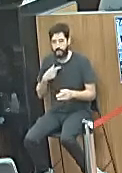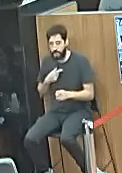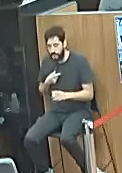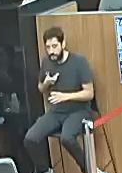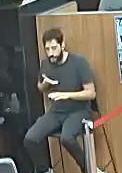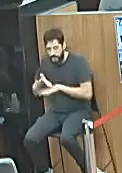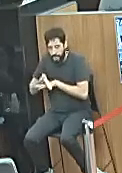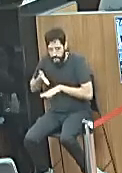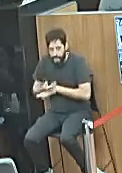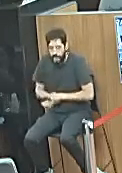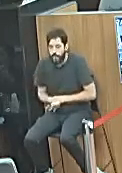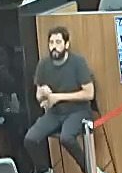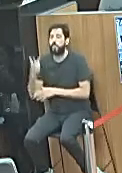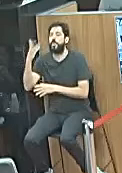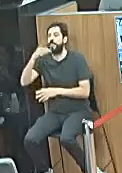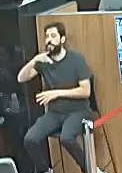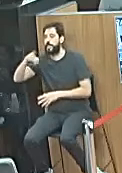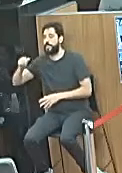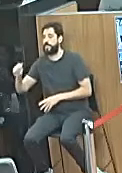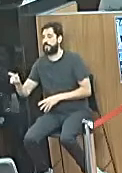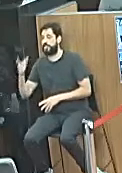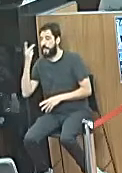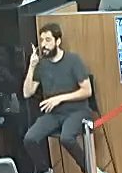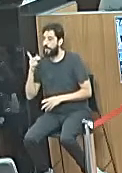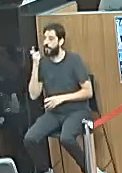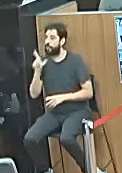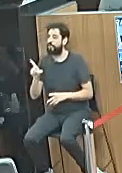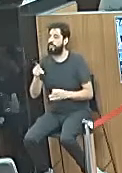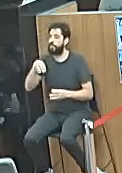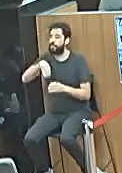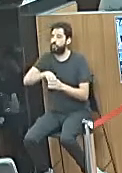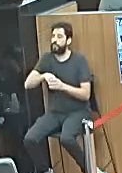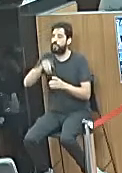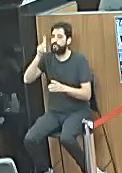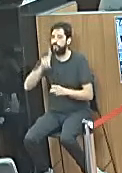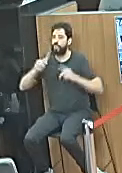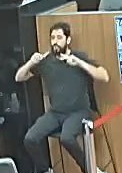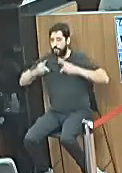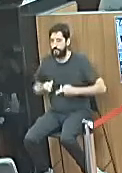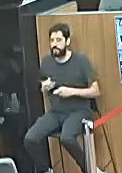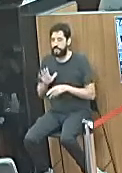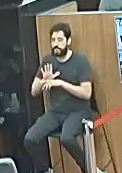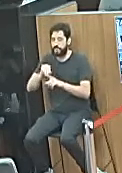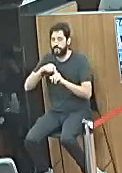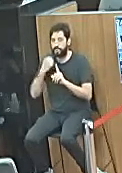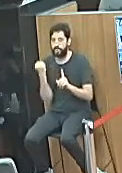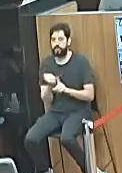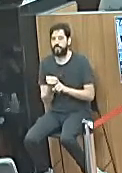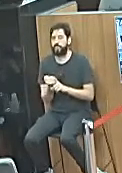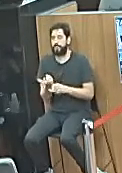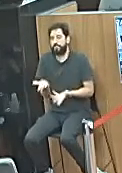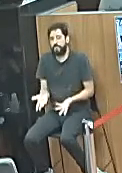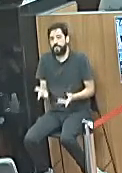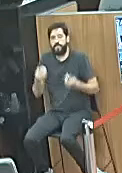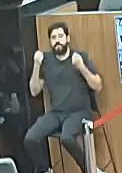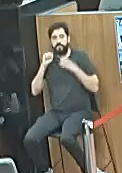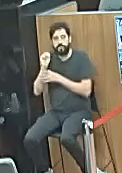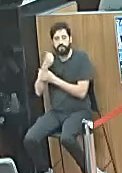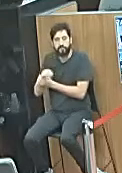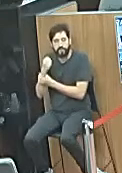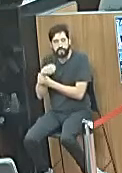da comissão de participação popular para que lá tenham núcleo de direitos humanos o núcleo de assistência social núcleo de fisioterapia